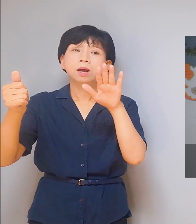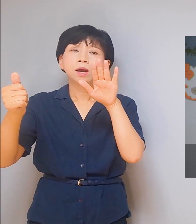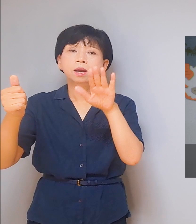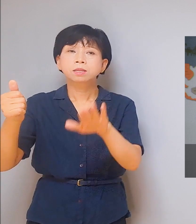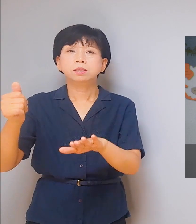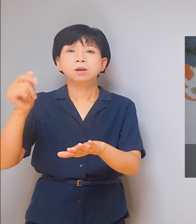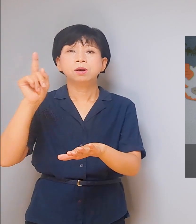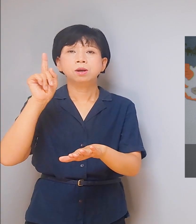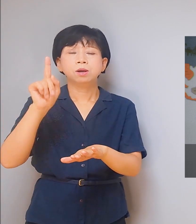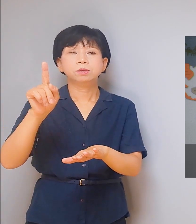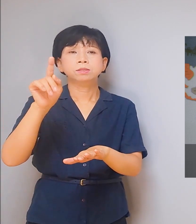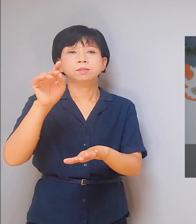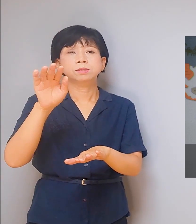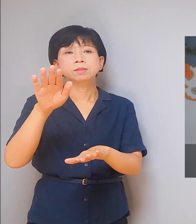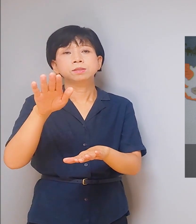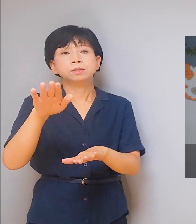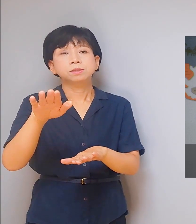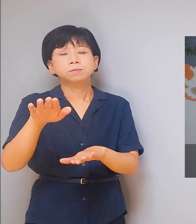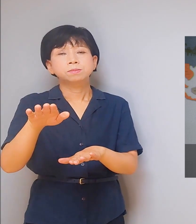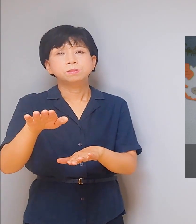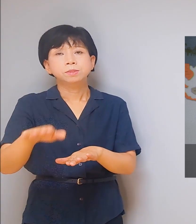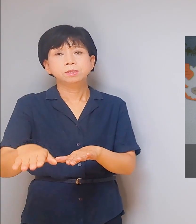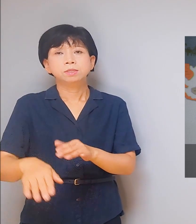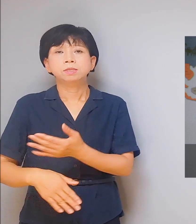주께로 한